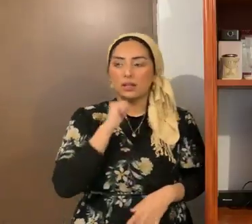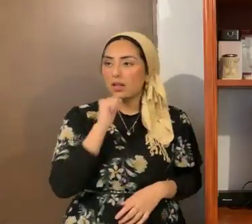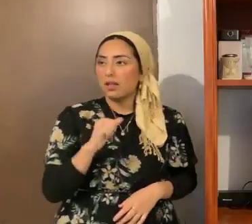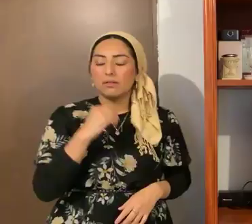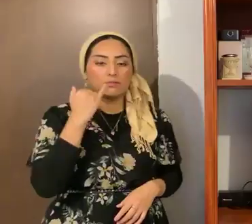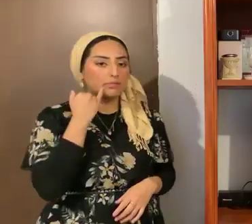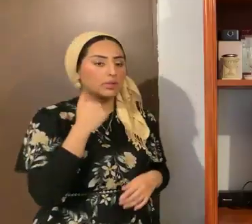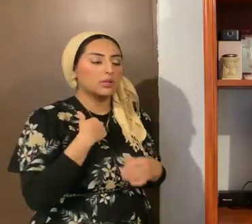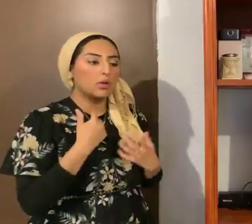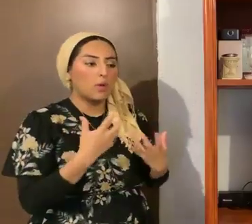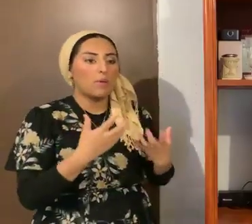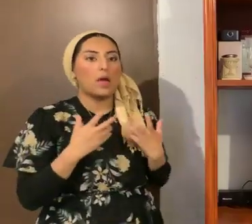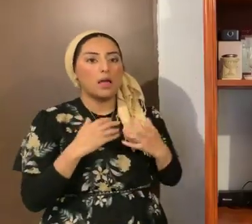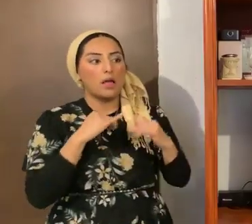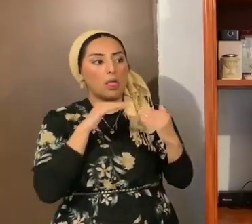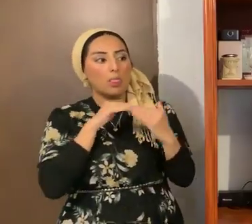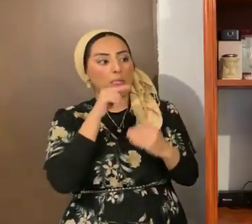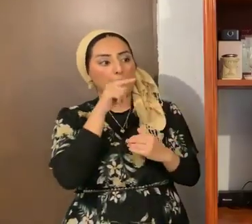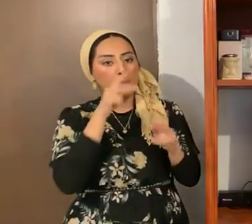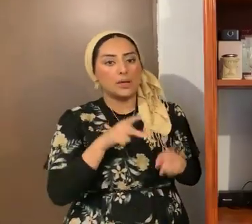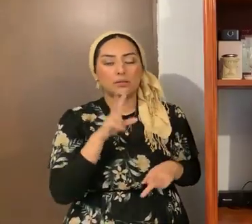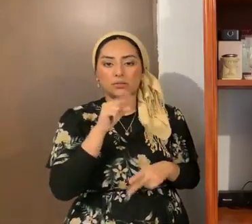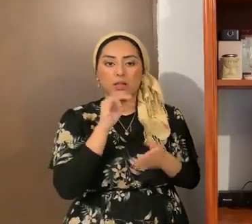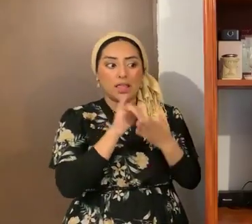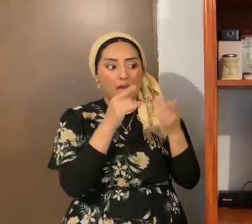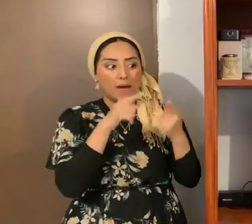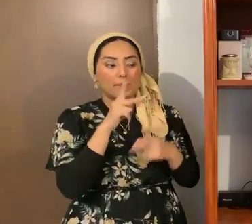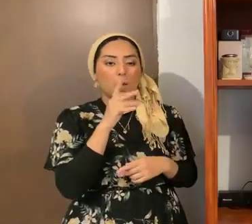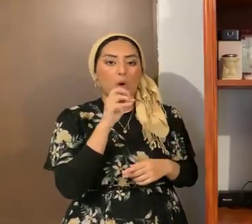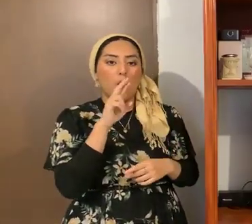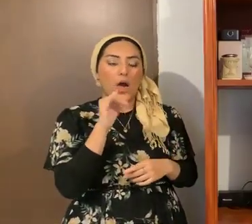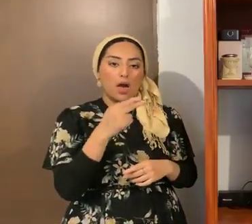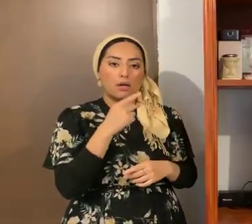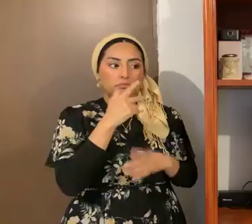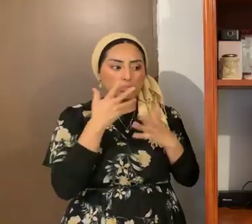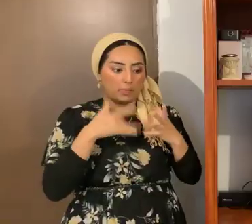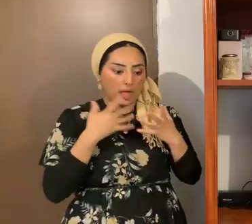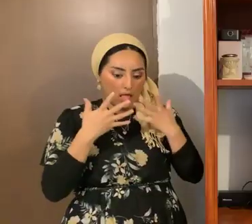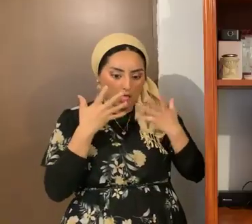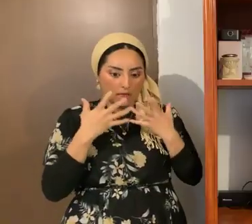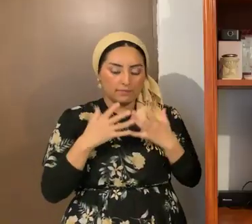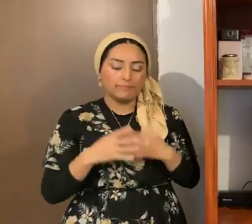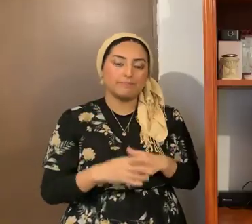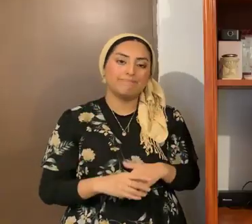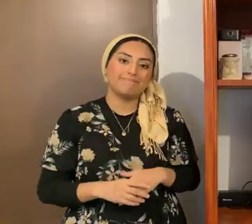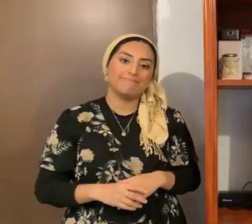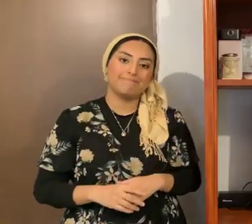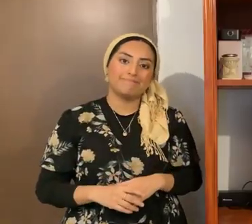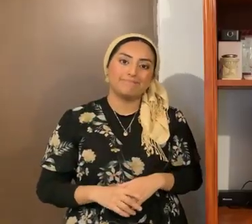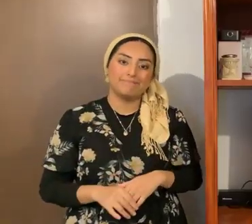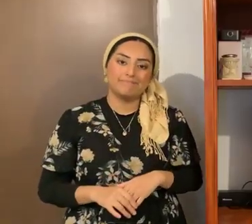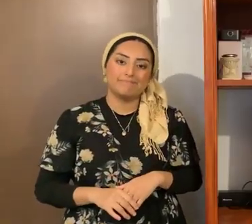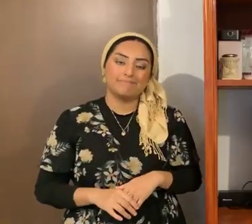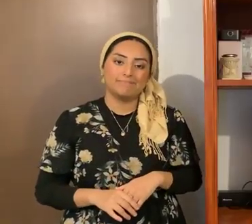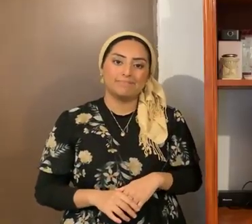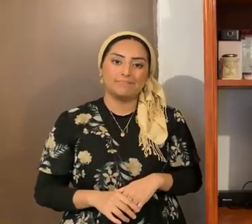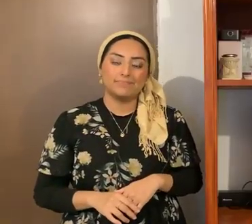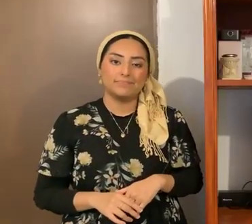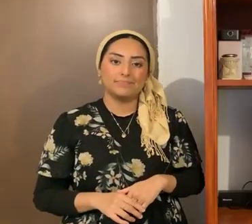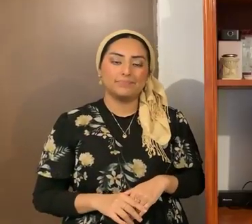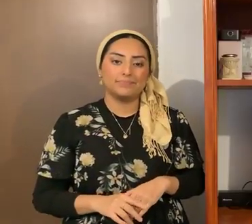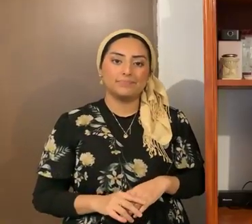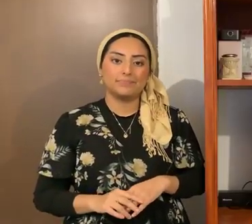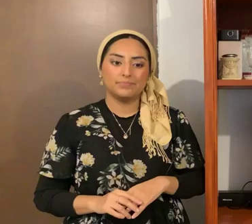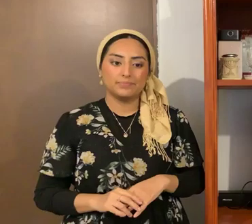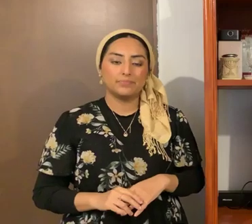envidiemos, no deseemos el puesto del otro. Eso es lo que le pasó a Coré. Quedó avergonzado y tragado vivo al infierno con todos los